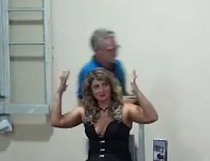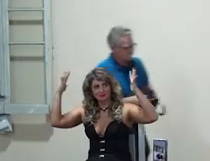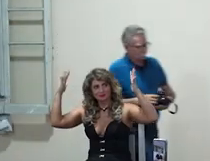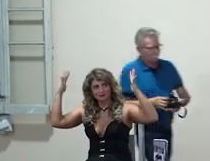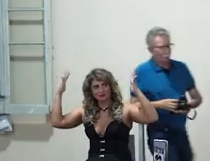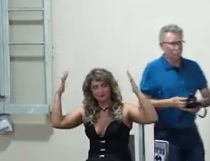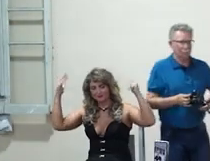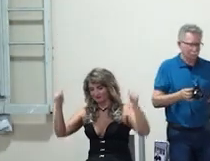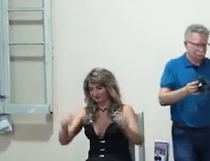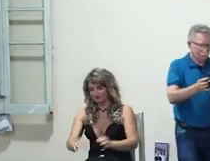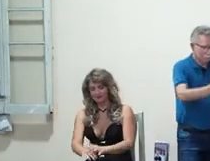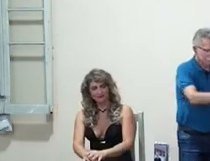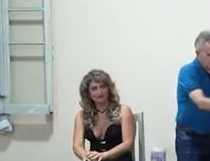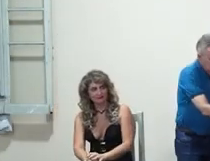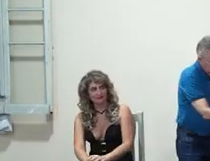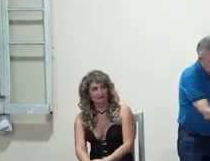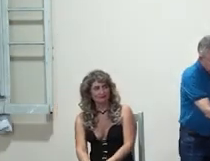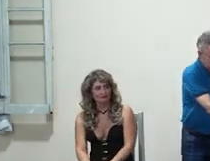Obrigado.